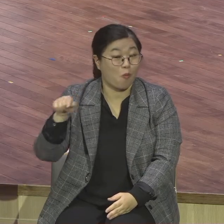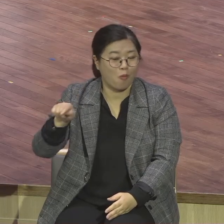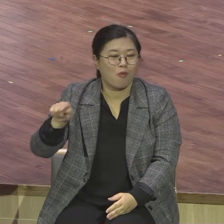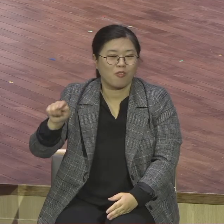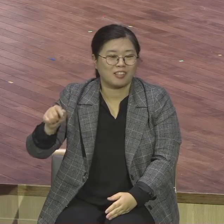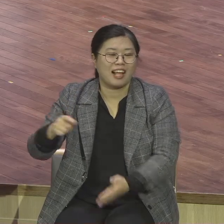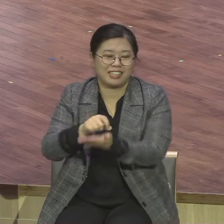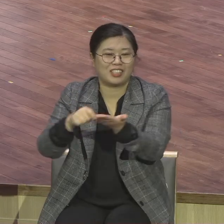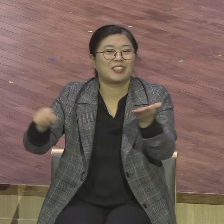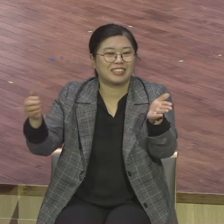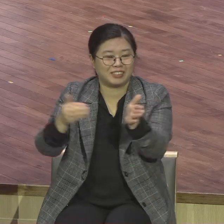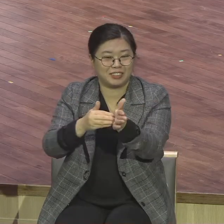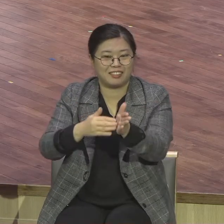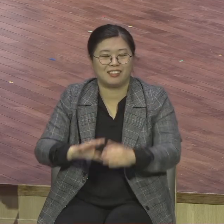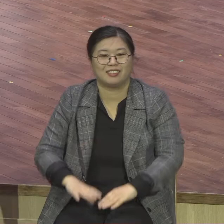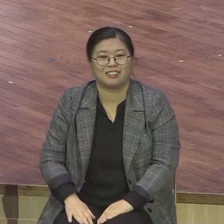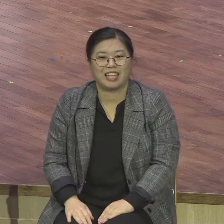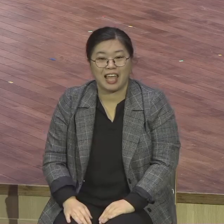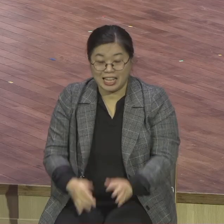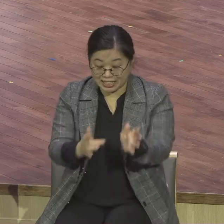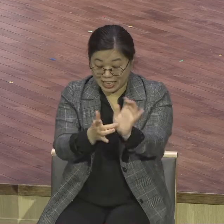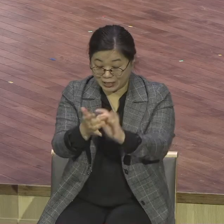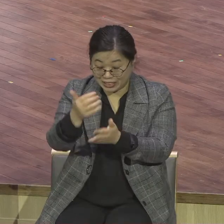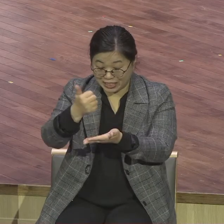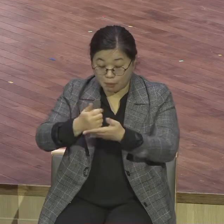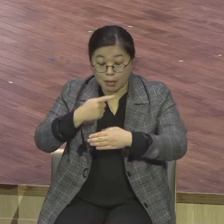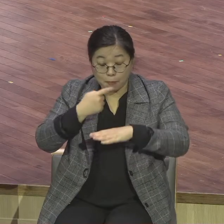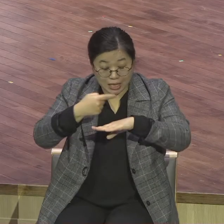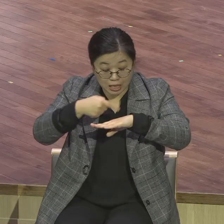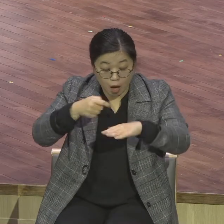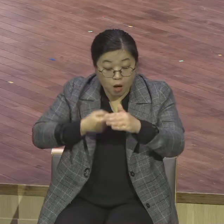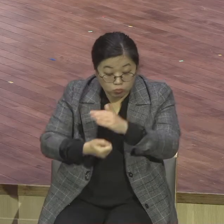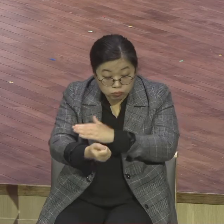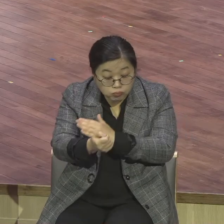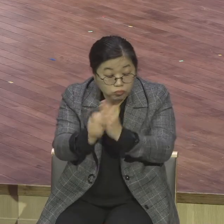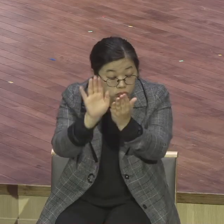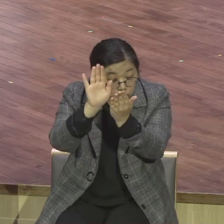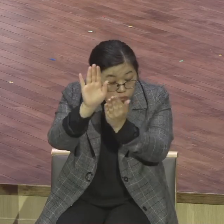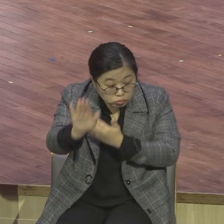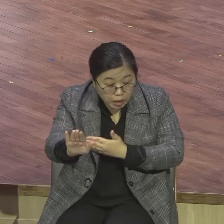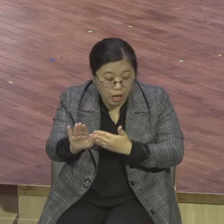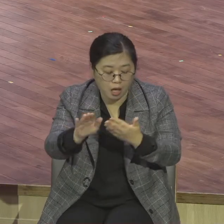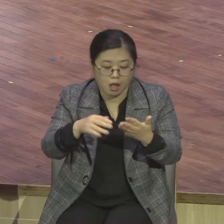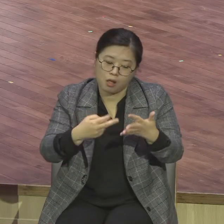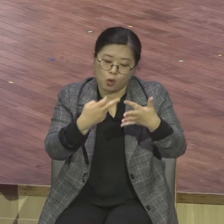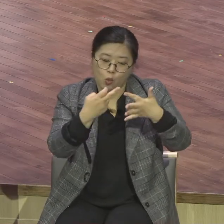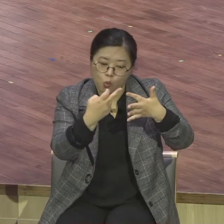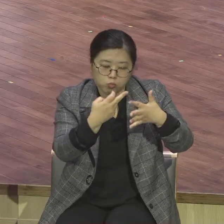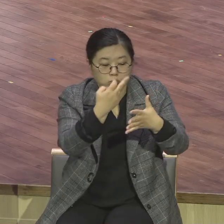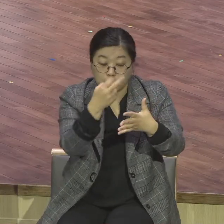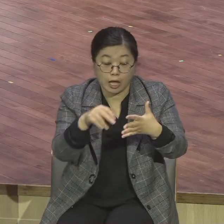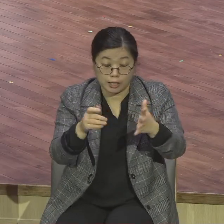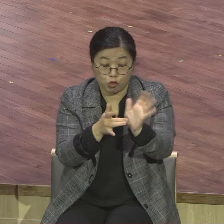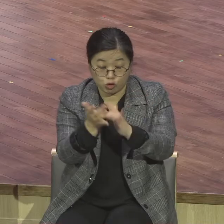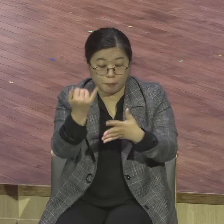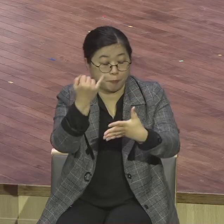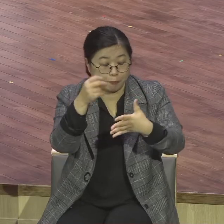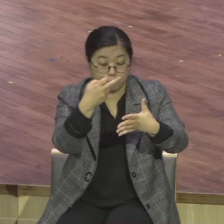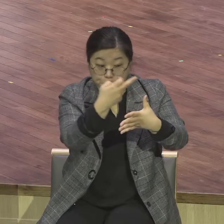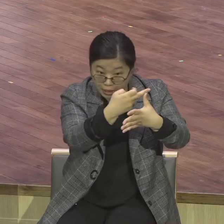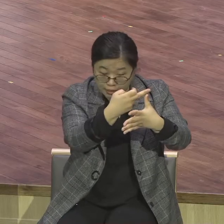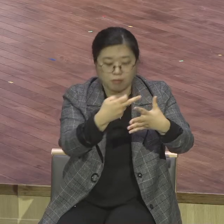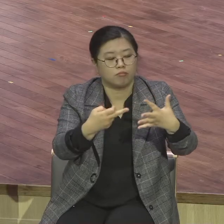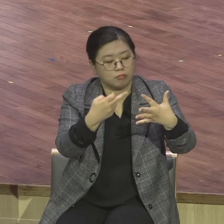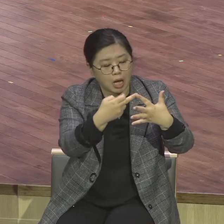자녀들이 그렇게 태어났습니다. 성경을 보면 예수님의 형제들은 예수님이